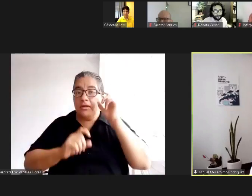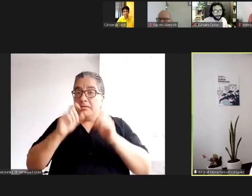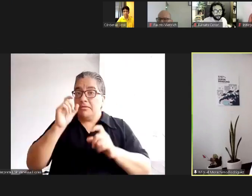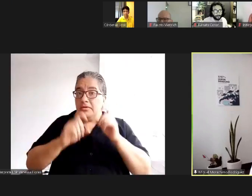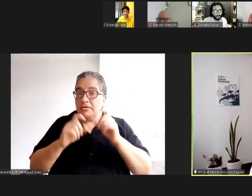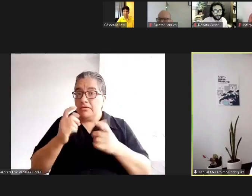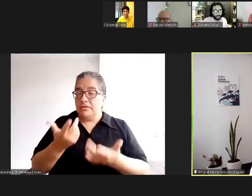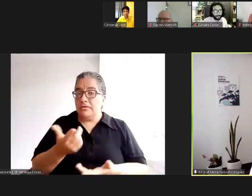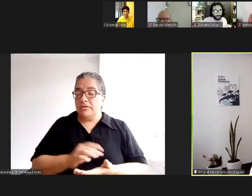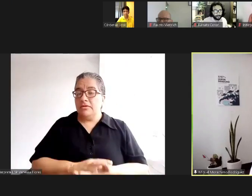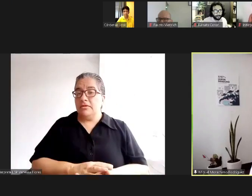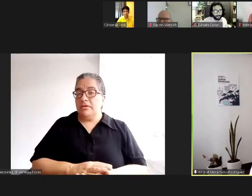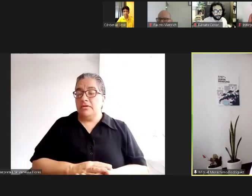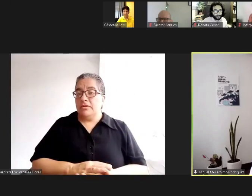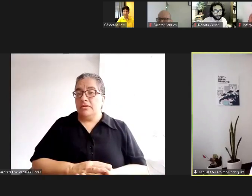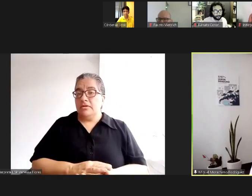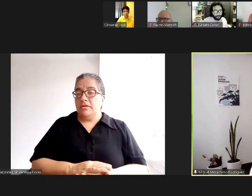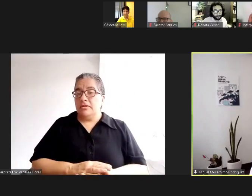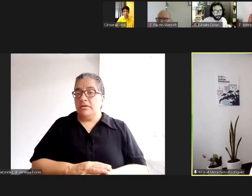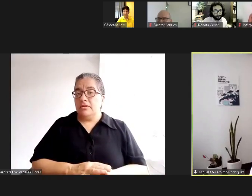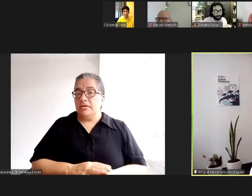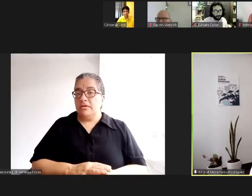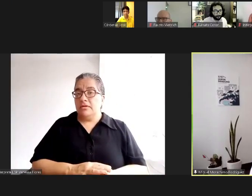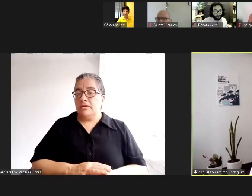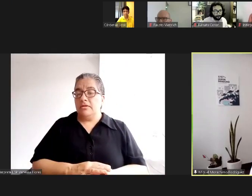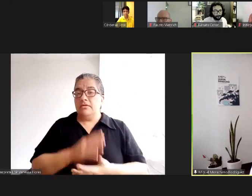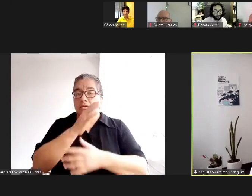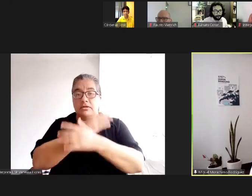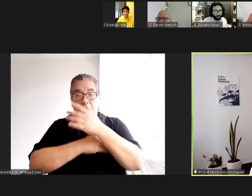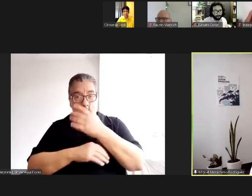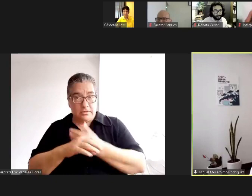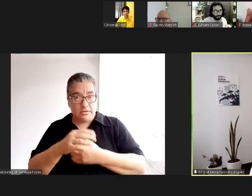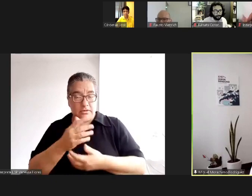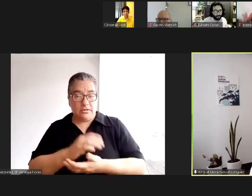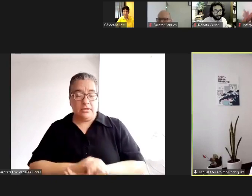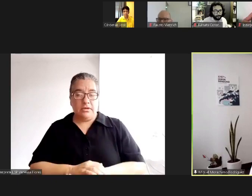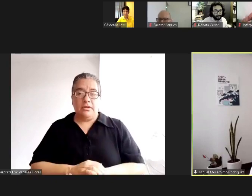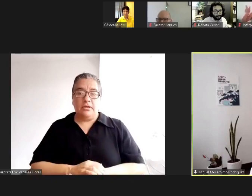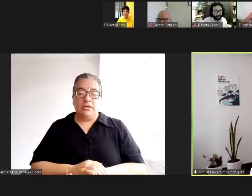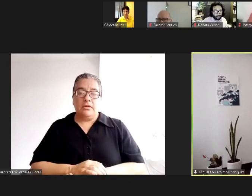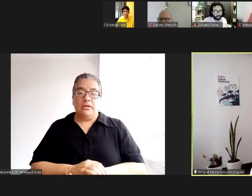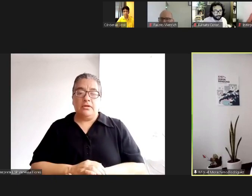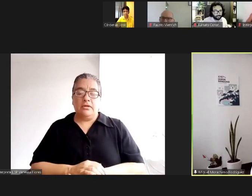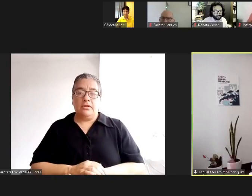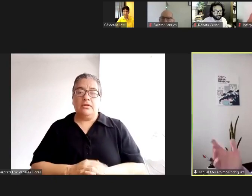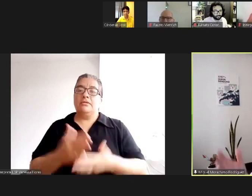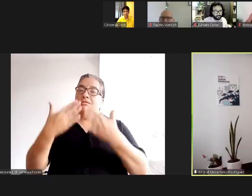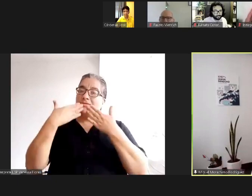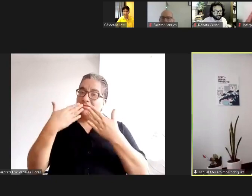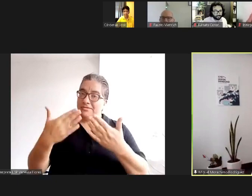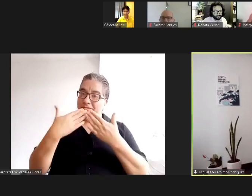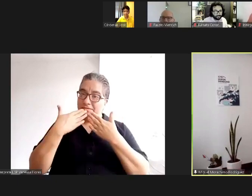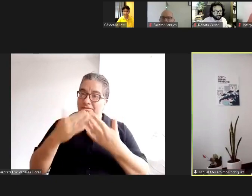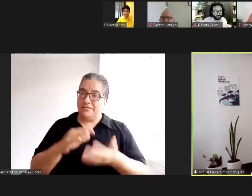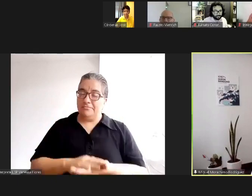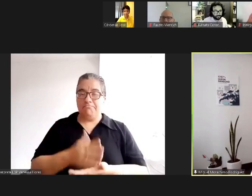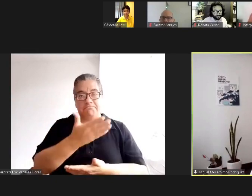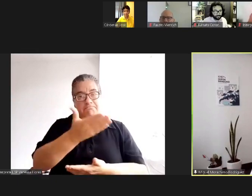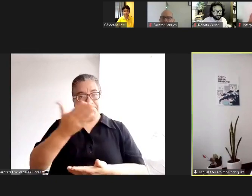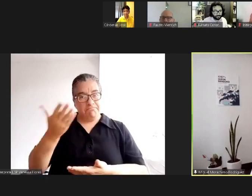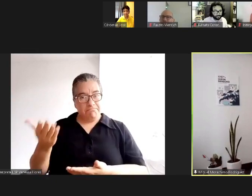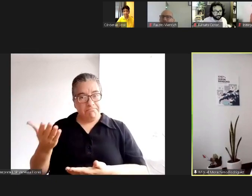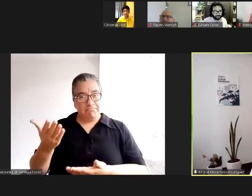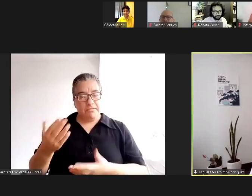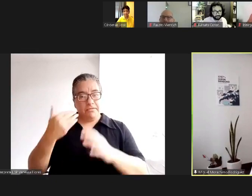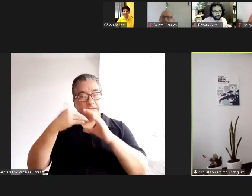gozan, que las personas, a las personas con discapacidad, ¿no? Eso, muchísimas gracias y los invito a, les dejé en el chat de